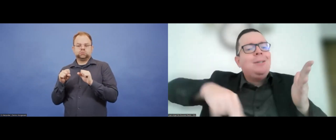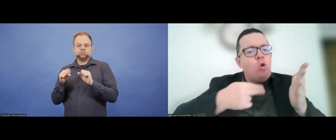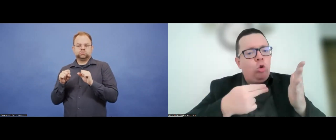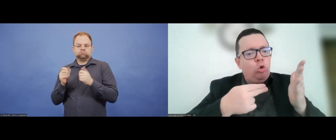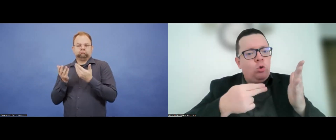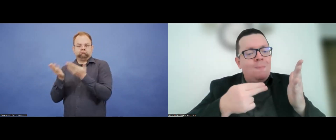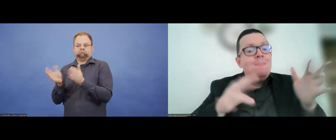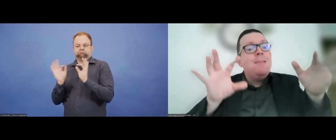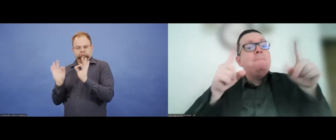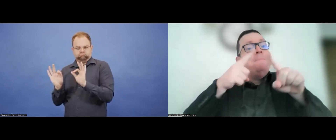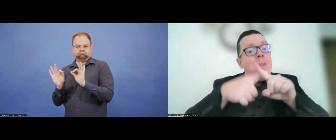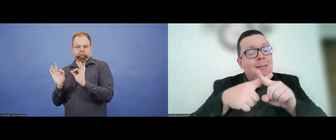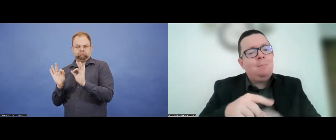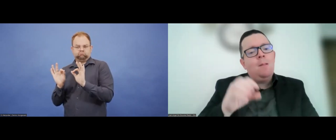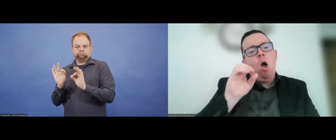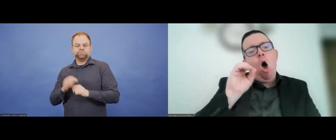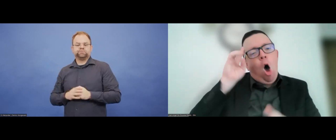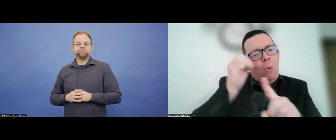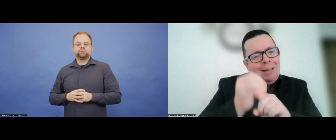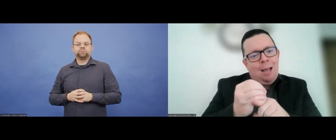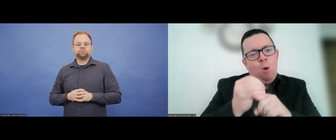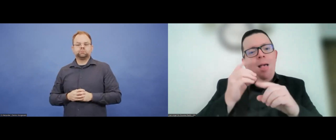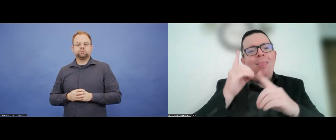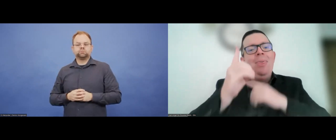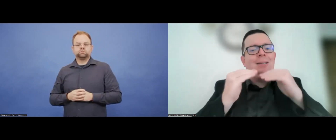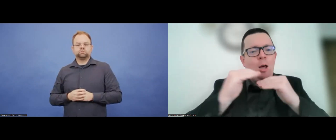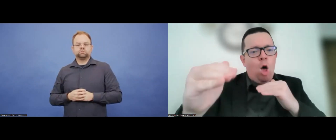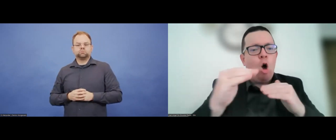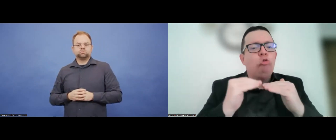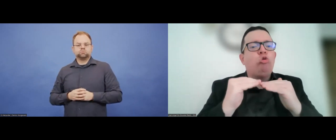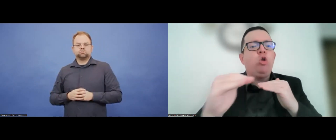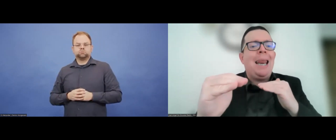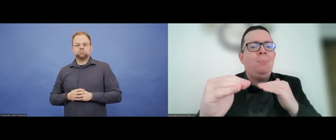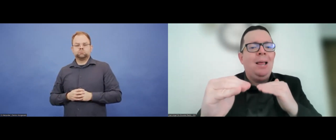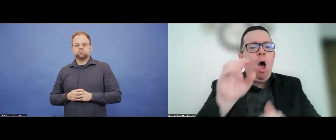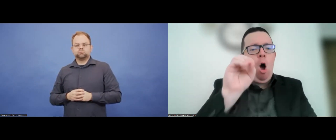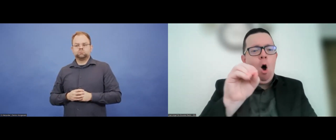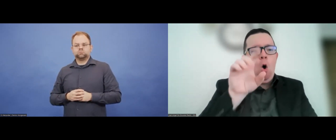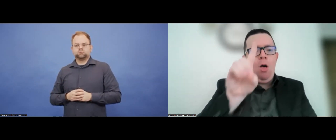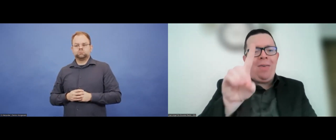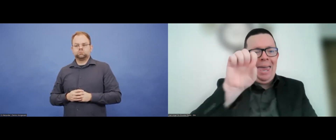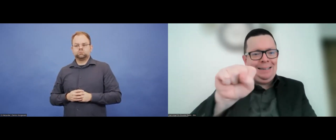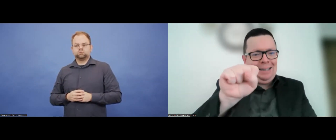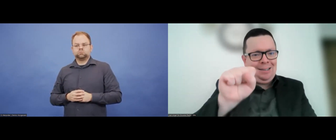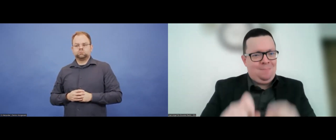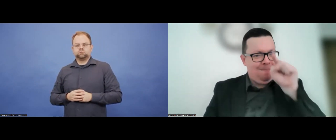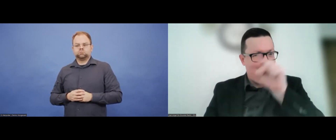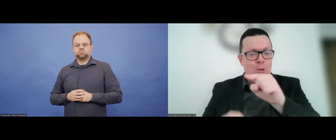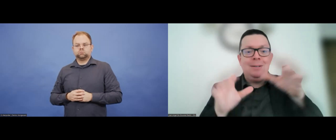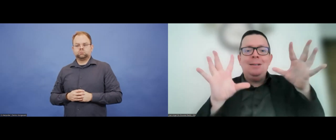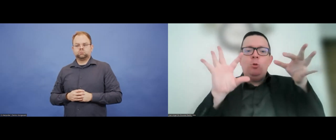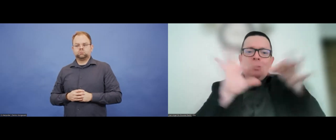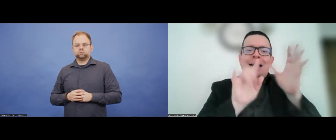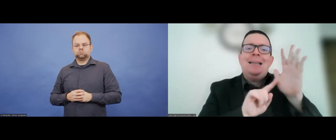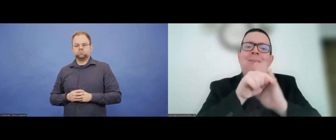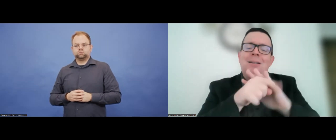pues busquemos el poder cumplir con los derechos de las personas con discapacidad pues indicados allí en la Convención de la ONU